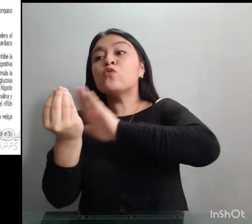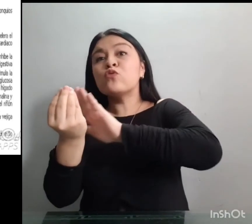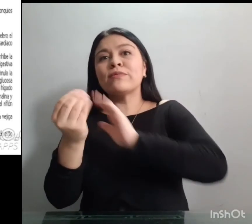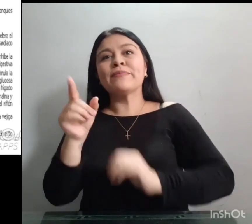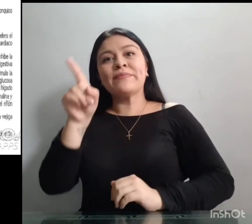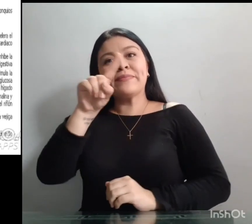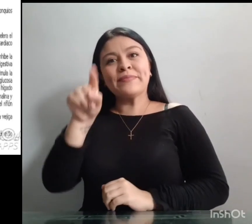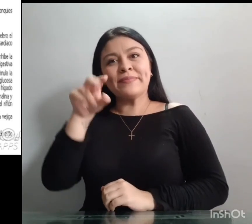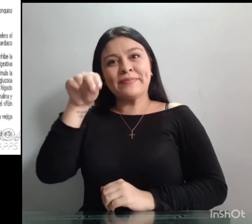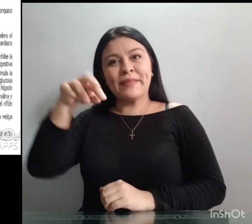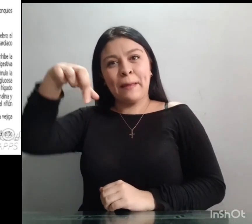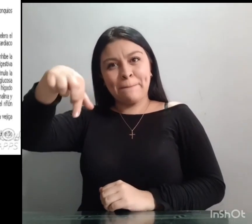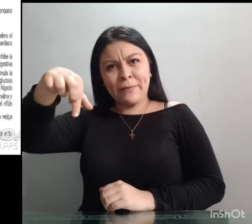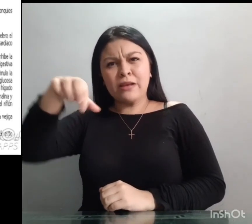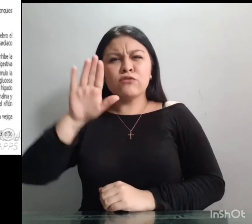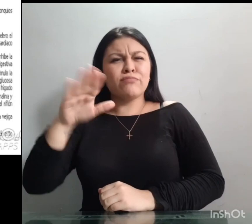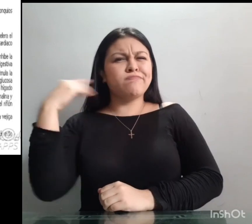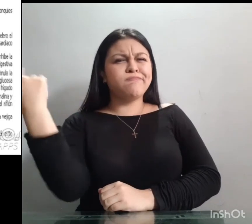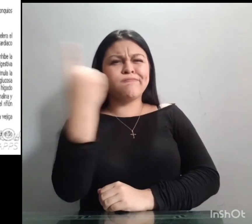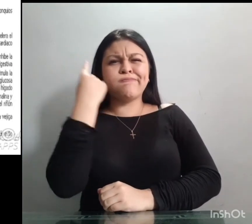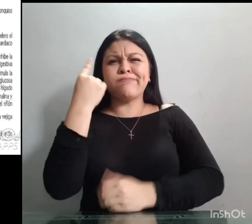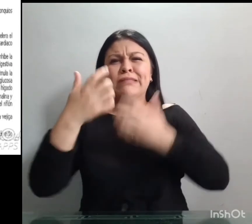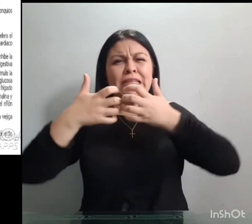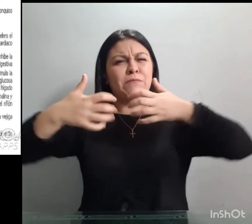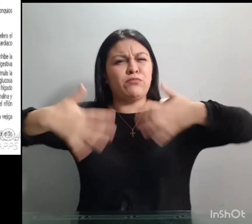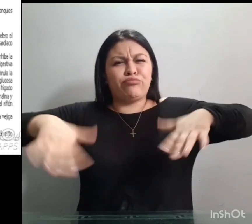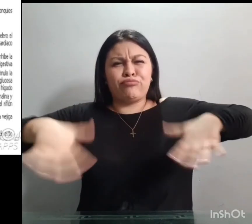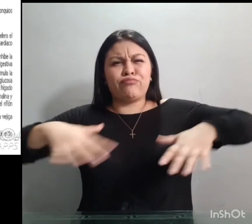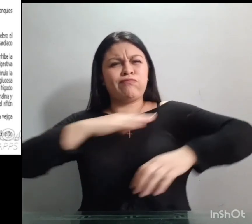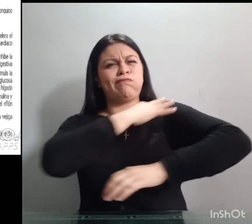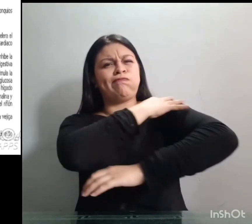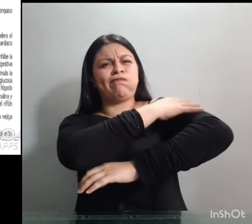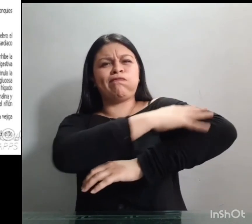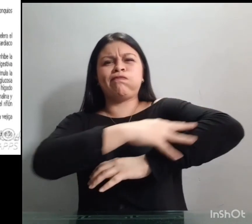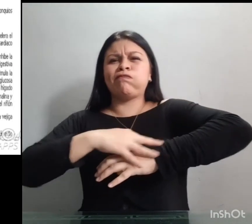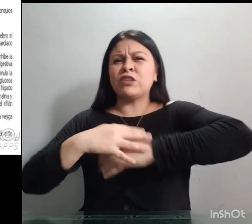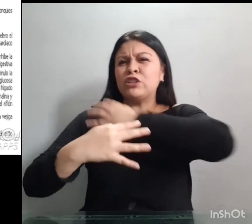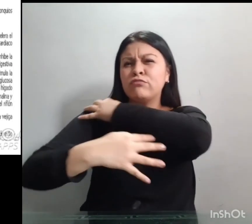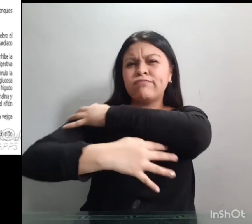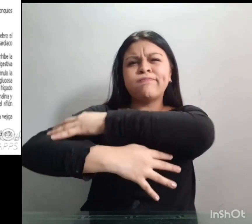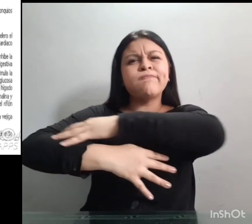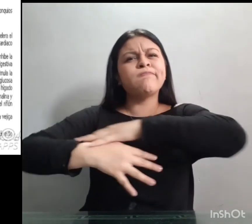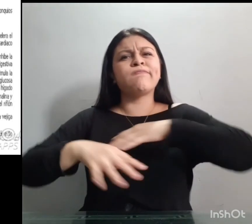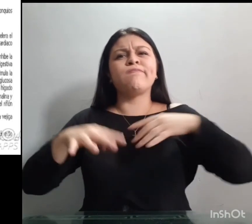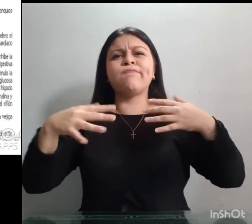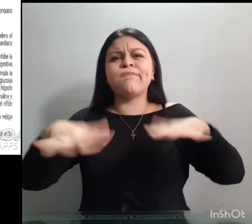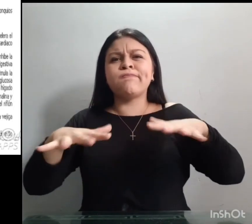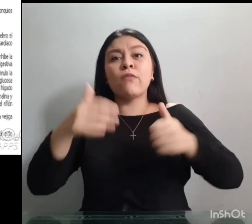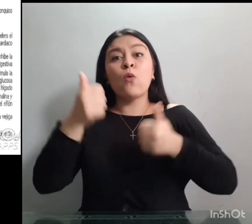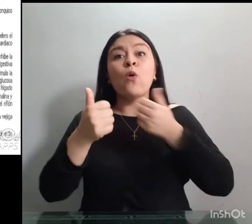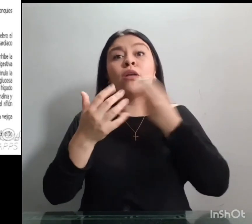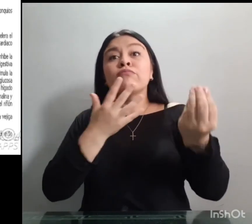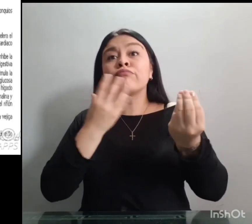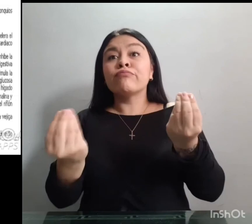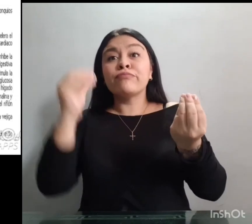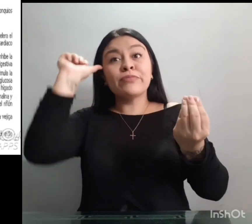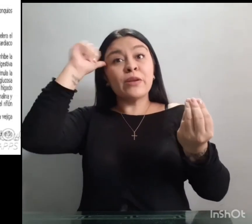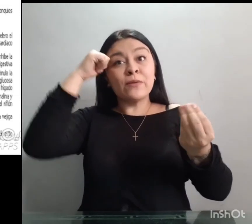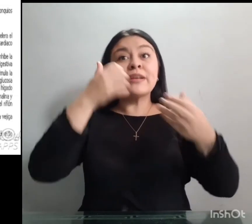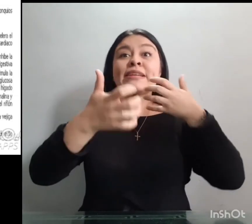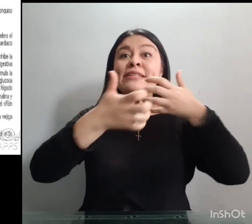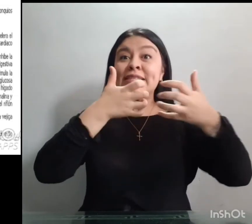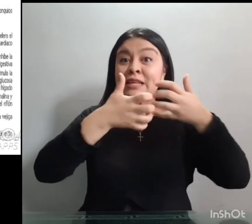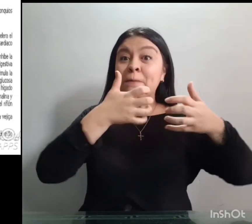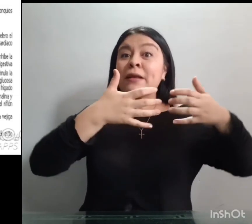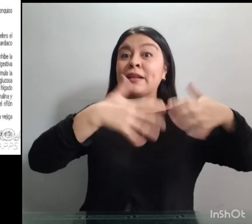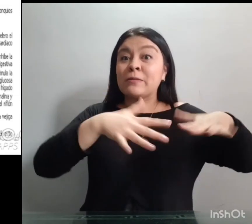periférico, toda esta red de nervios, y desde el punto de vista funcional se clasifica en sistema nervioso